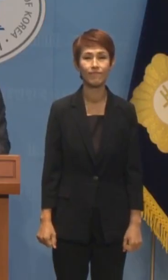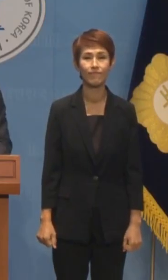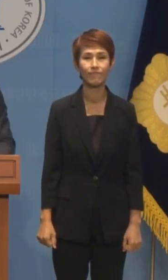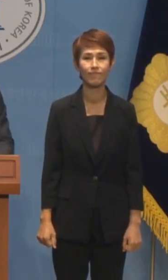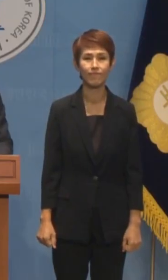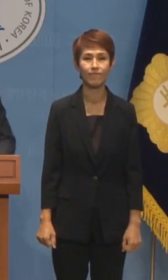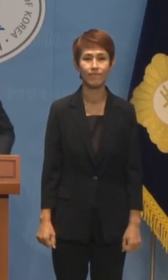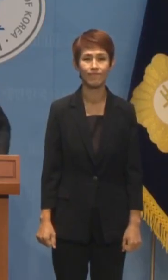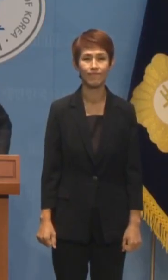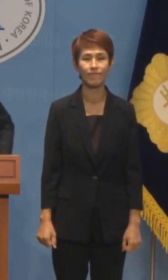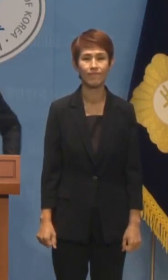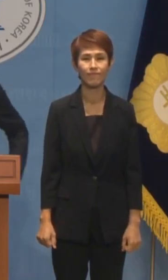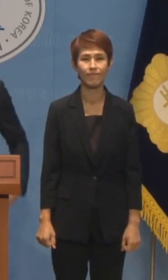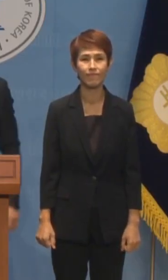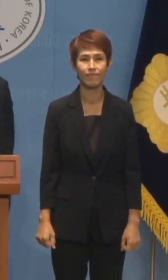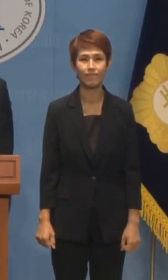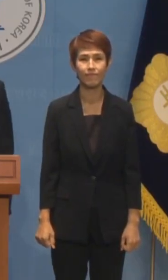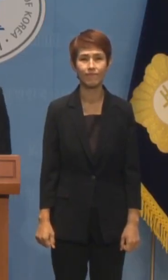네, 시작하겠습니다.